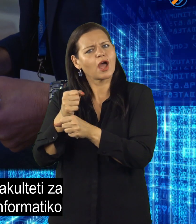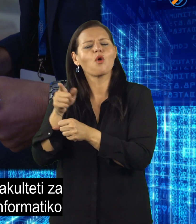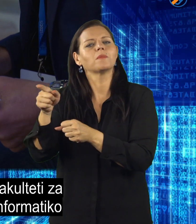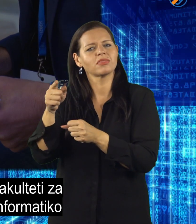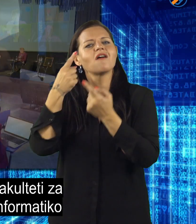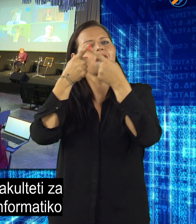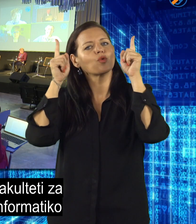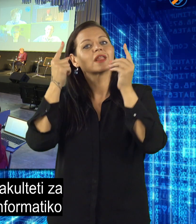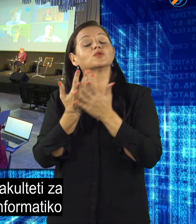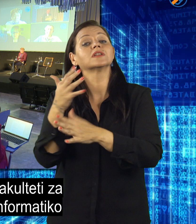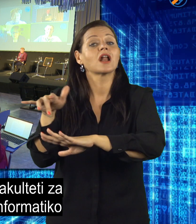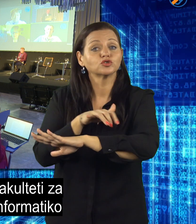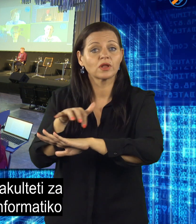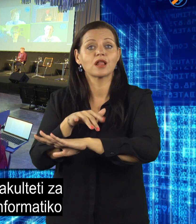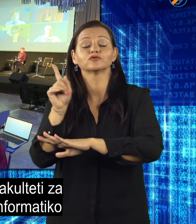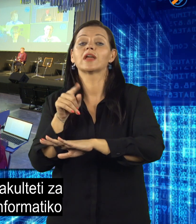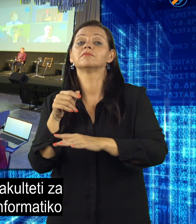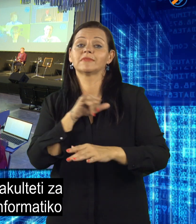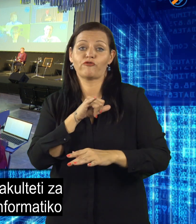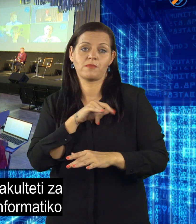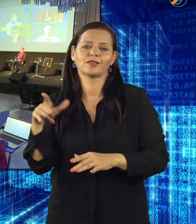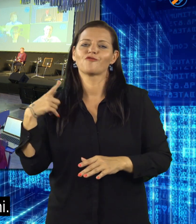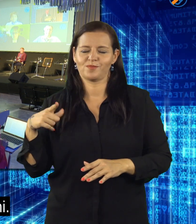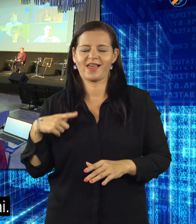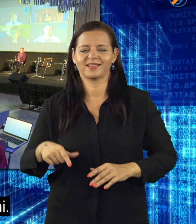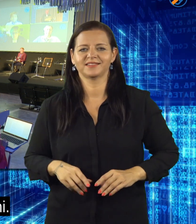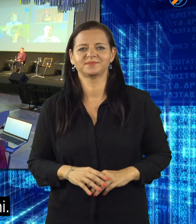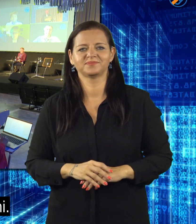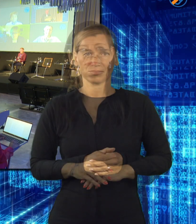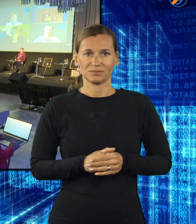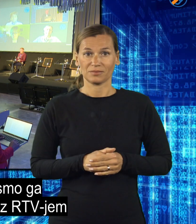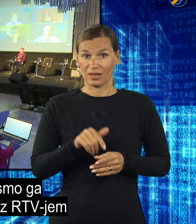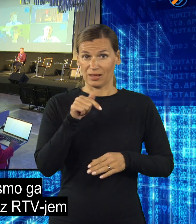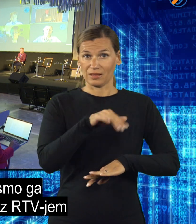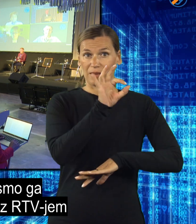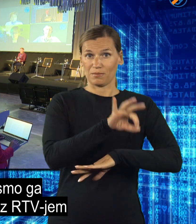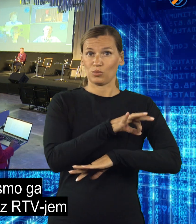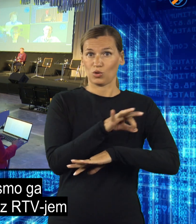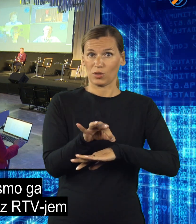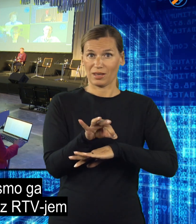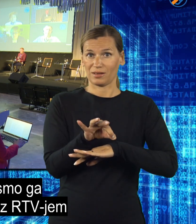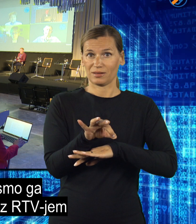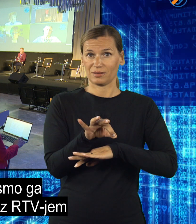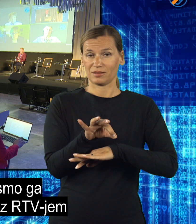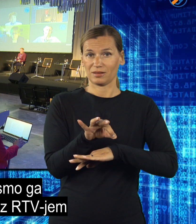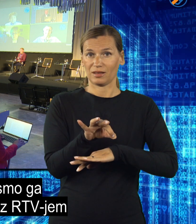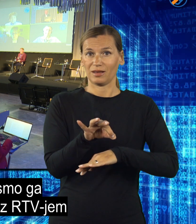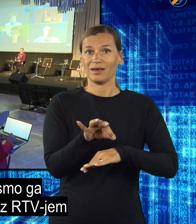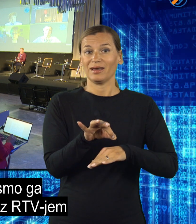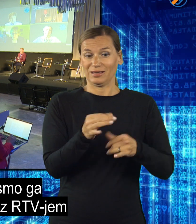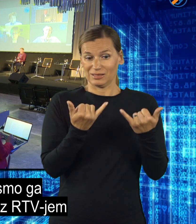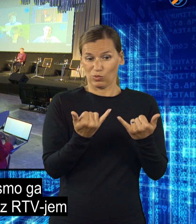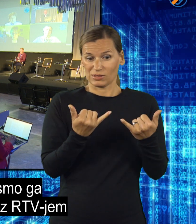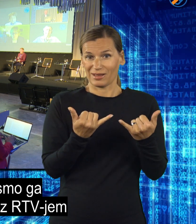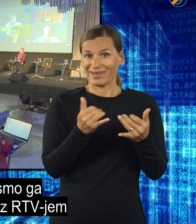Razvijajo ga na Fakulteti za računalništvo in informatiko v Ljubljani. Ta projekt, ki smo ga